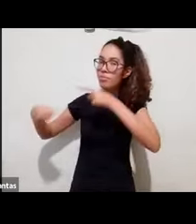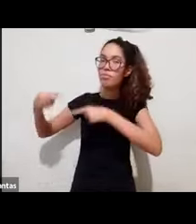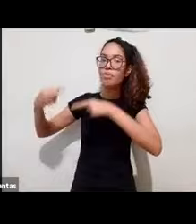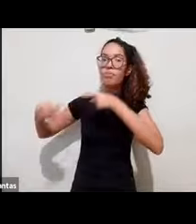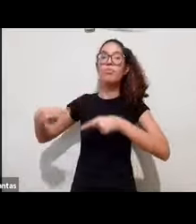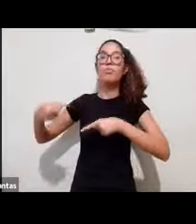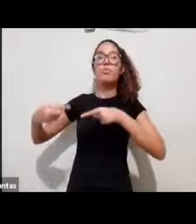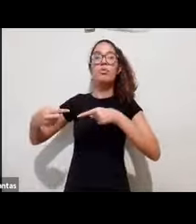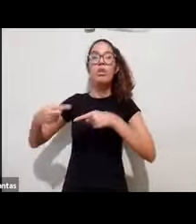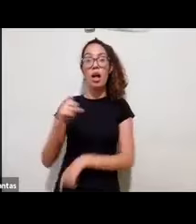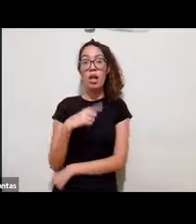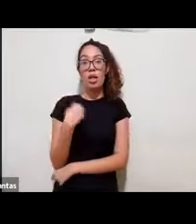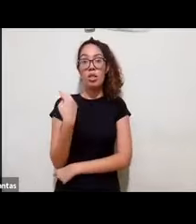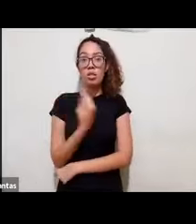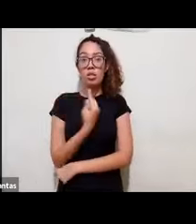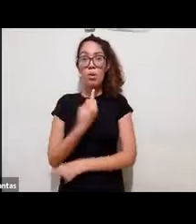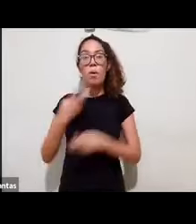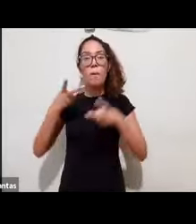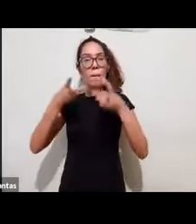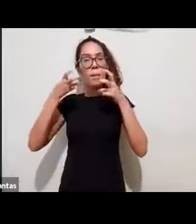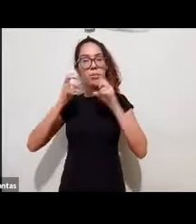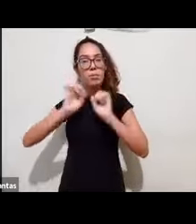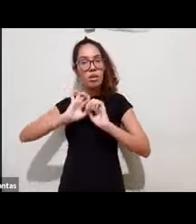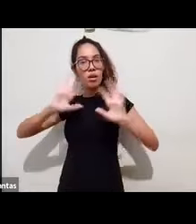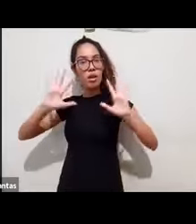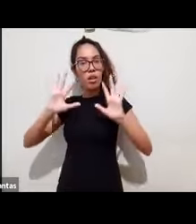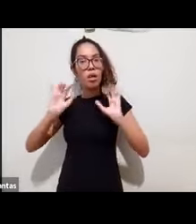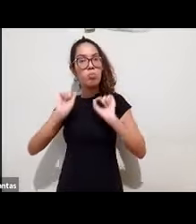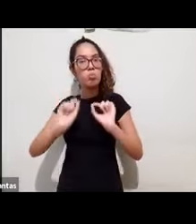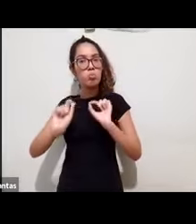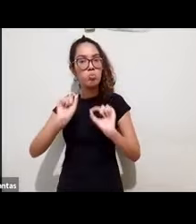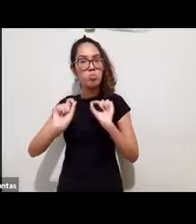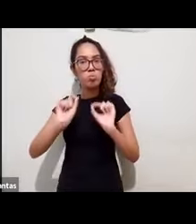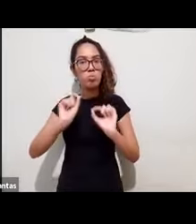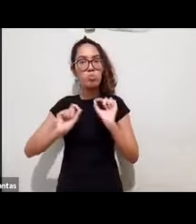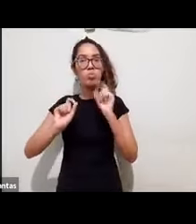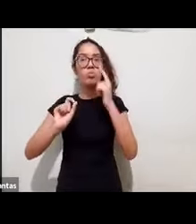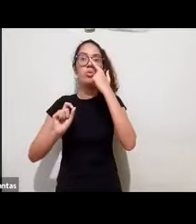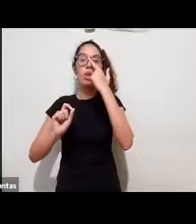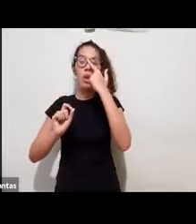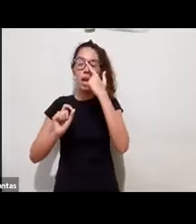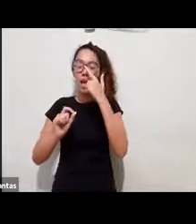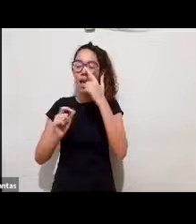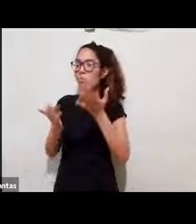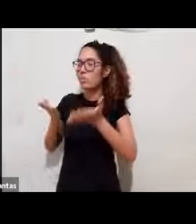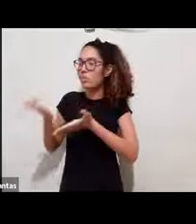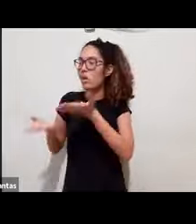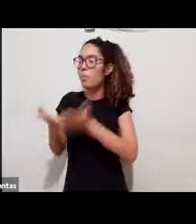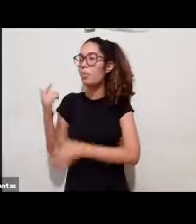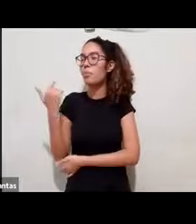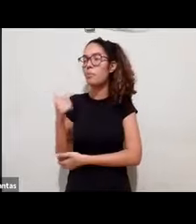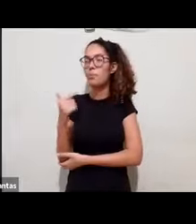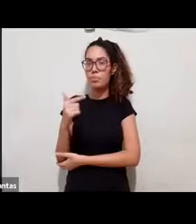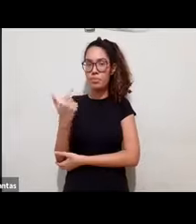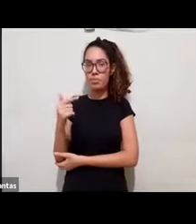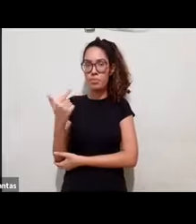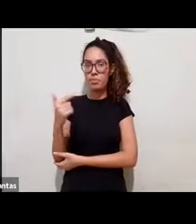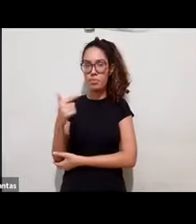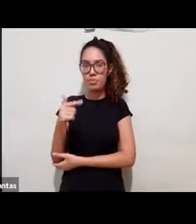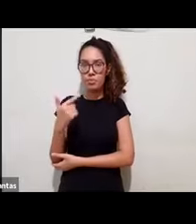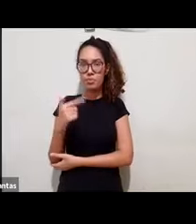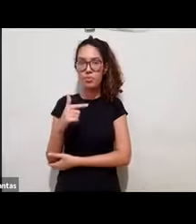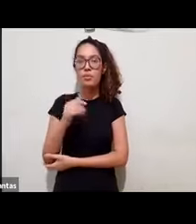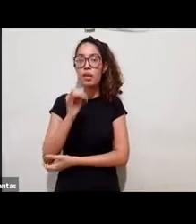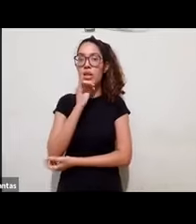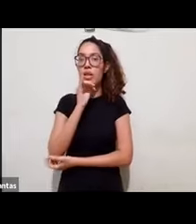quê? Que atualmente em Fortaleza não existe uma cobertura, né, de atendimento de assistência para as pessoas, sobretudo para as pessoas que têm